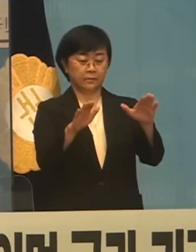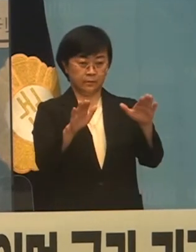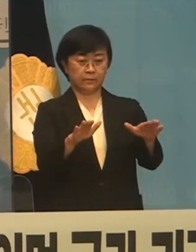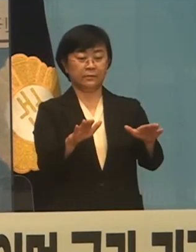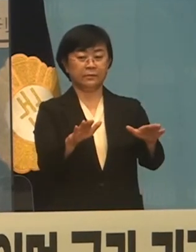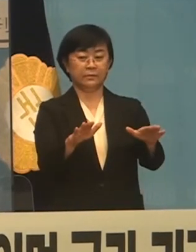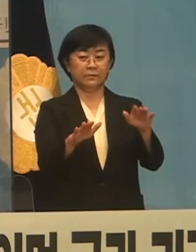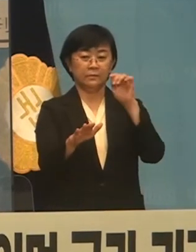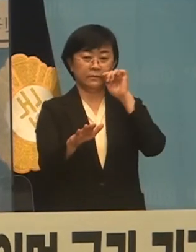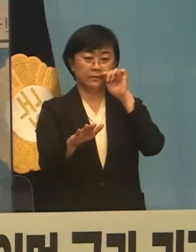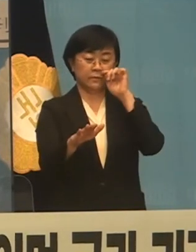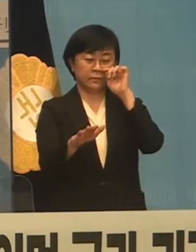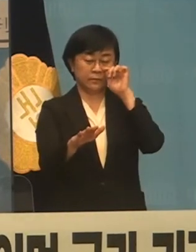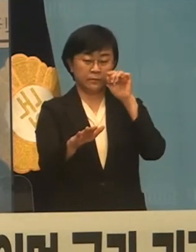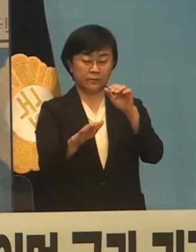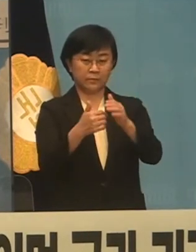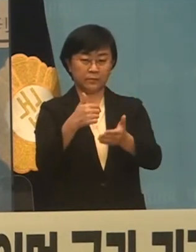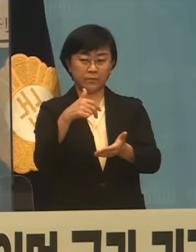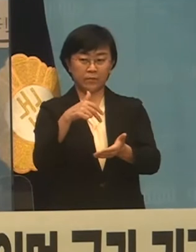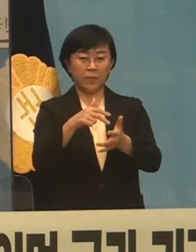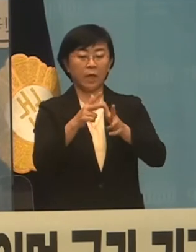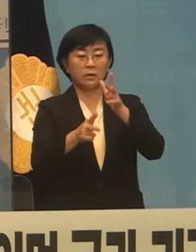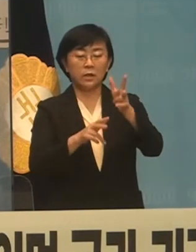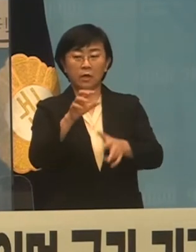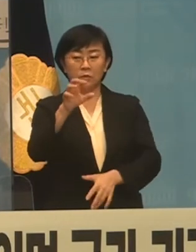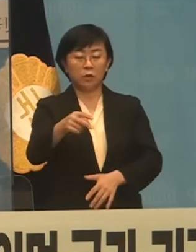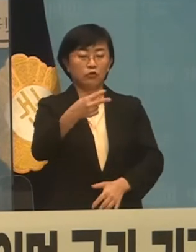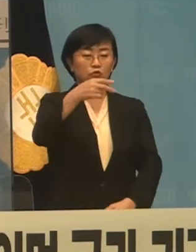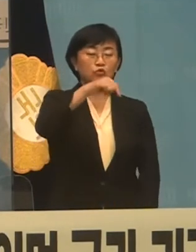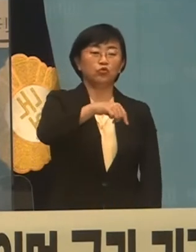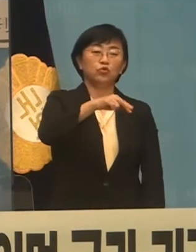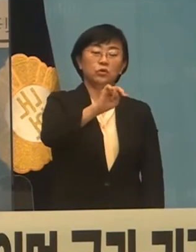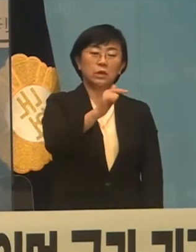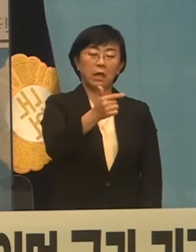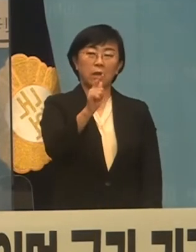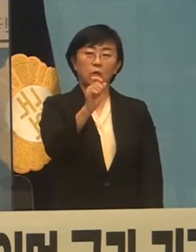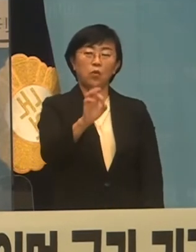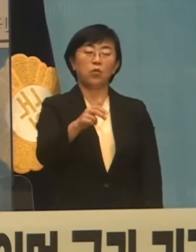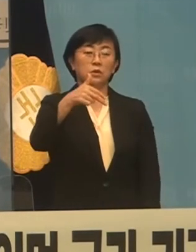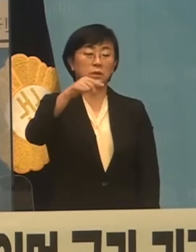오늘 기자회견하게 될 사업장은 두산공작기계입니다.